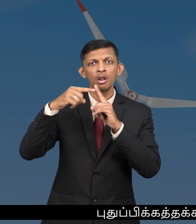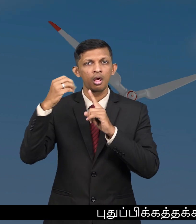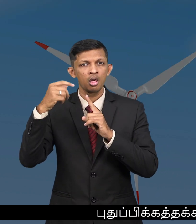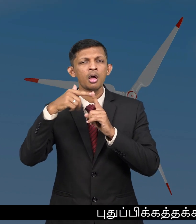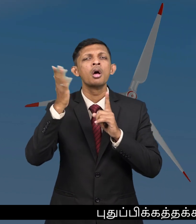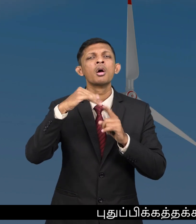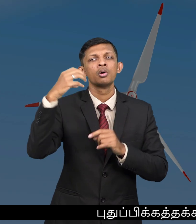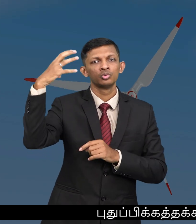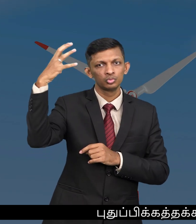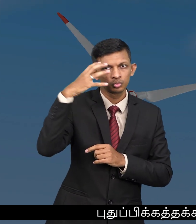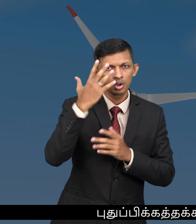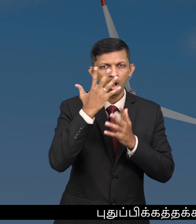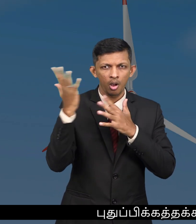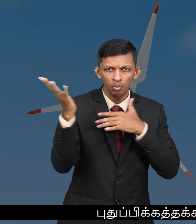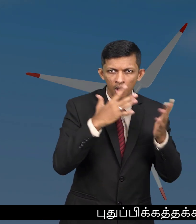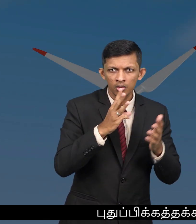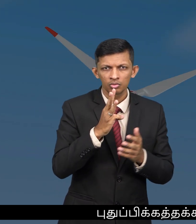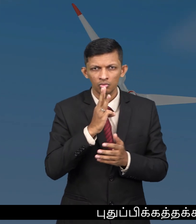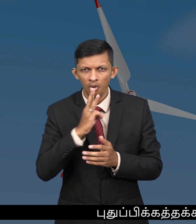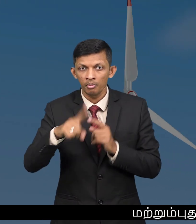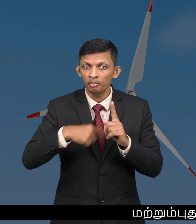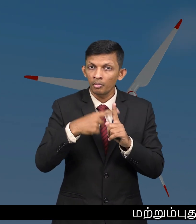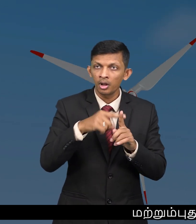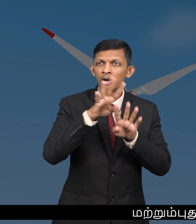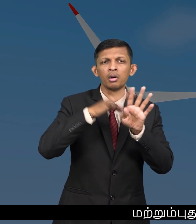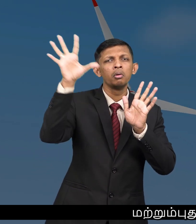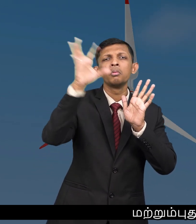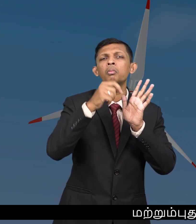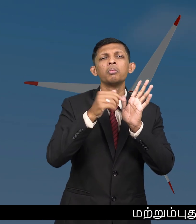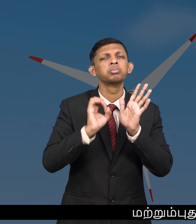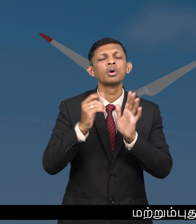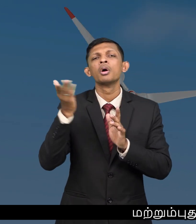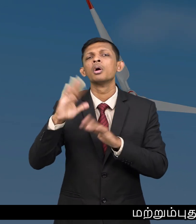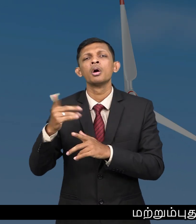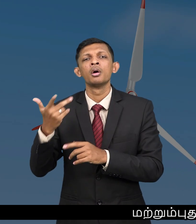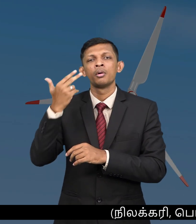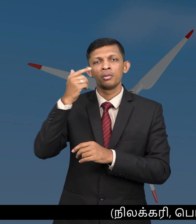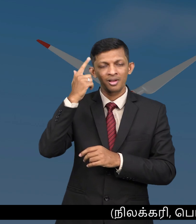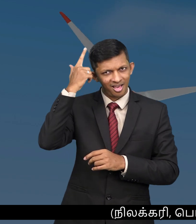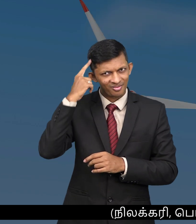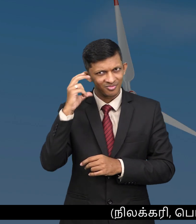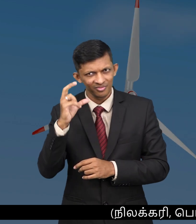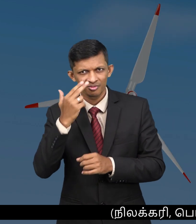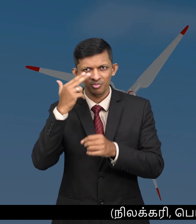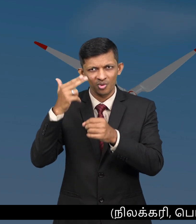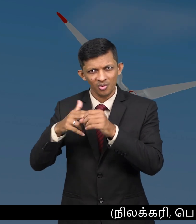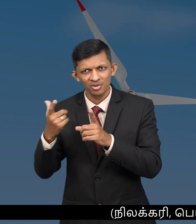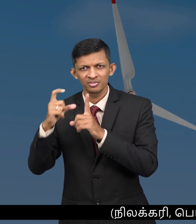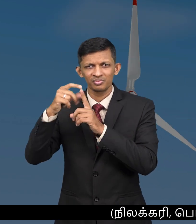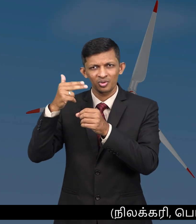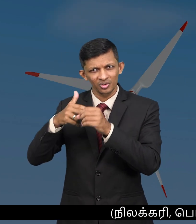புதுப்பிக்கத்தக்கவை, அதாவது சூரியன், காற்று, நீர், மற்றும் புதுப்பிக்க இயலாதவை, அதாவது